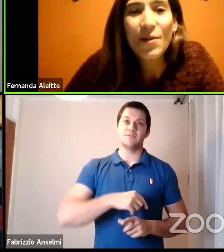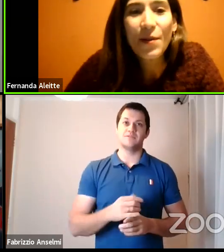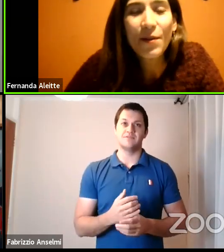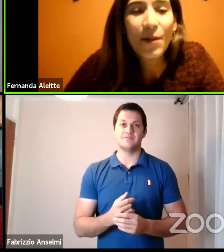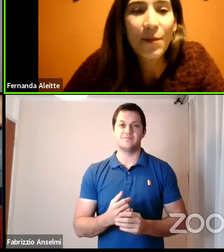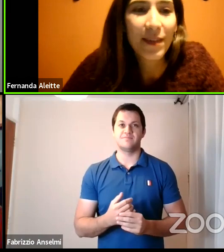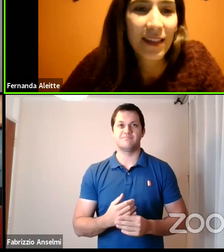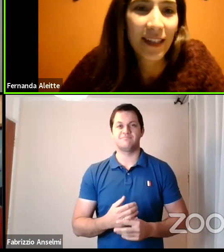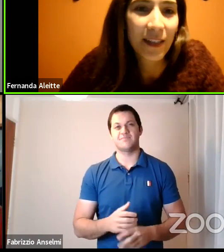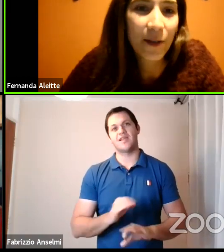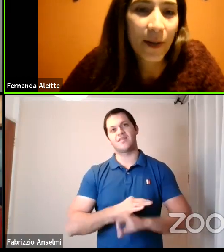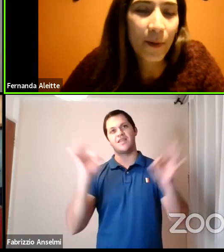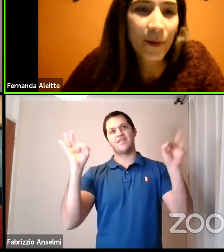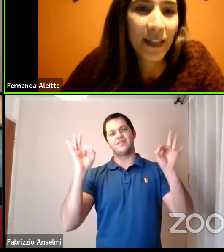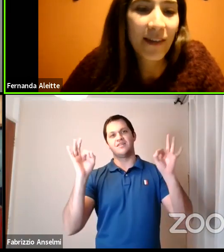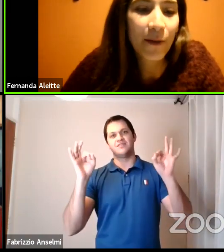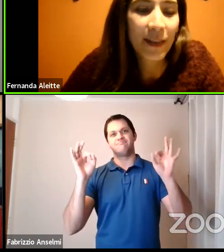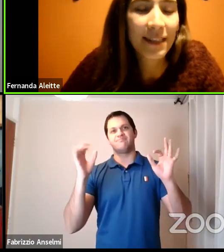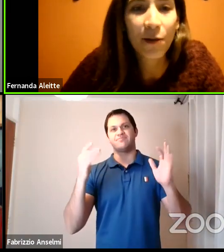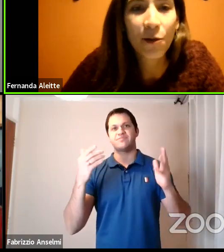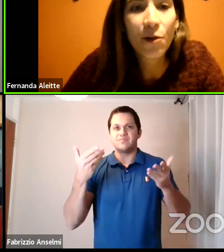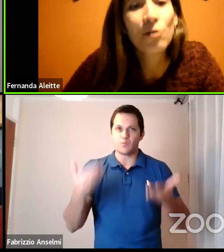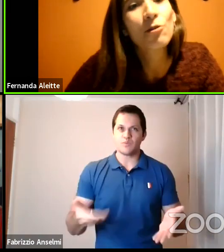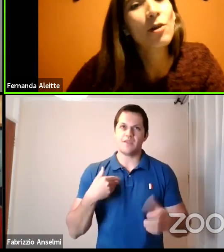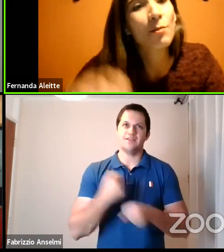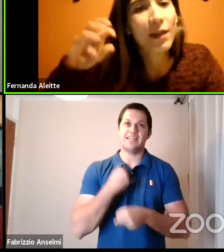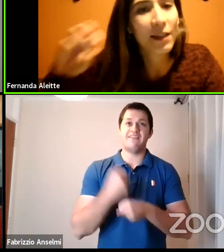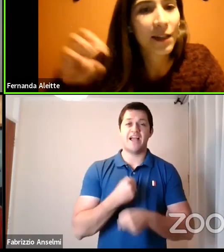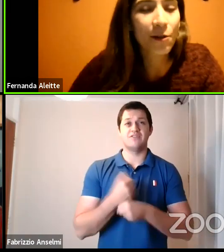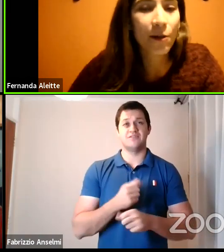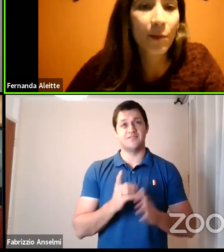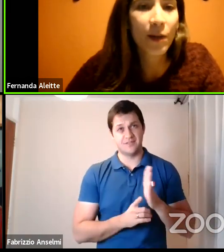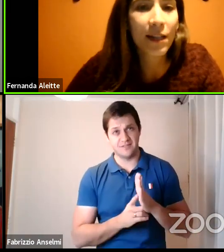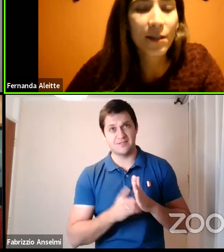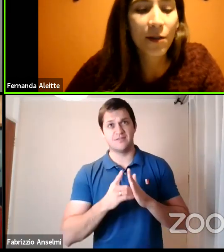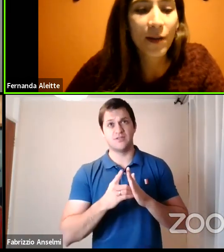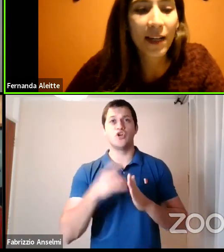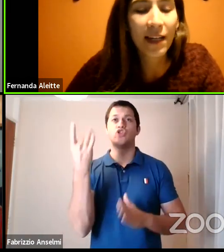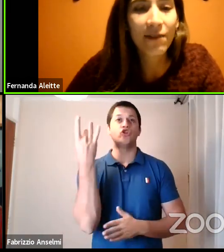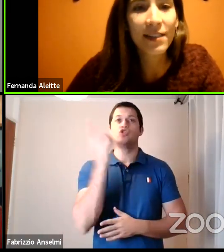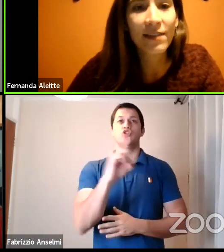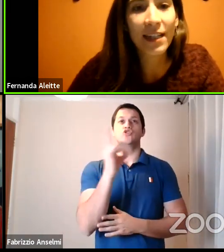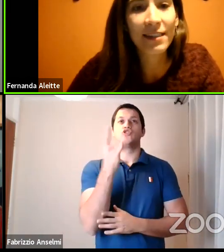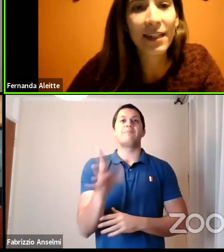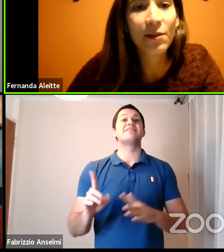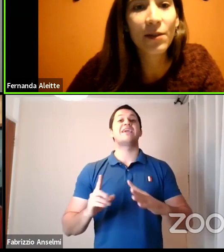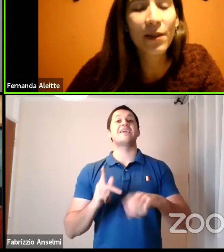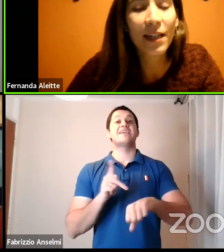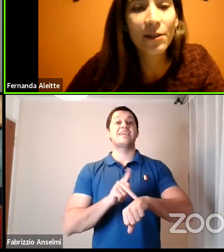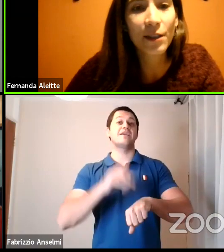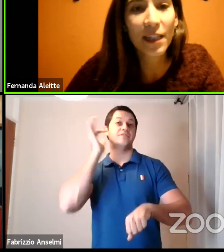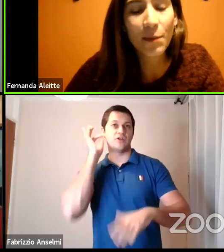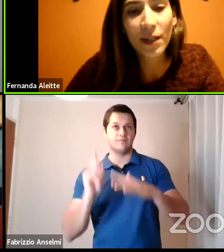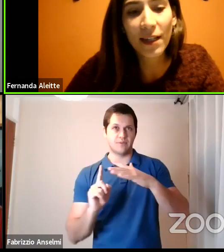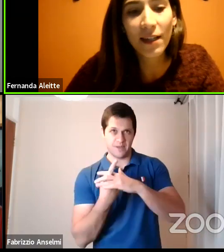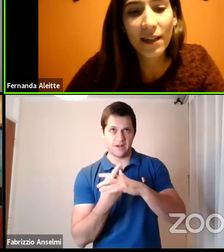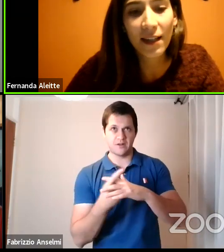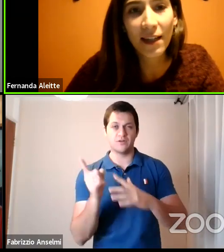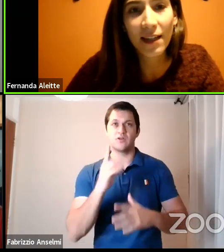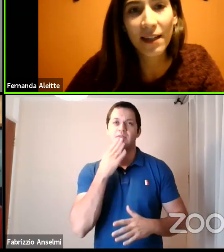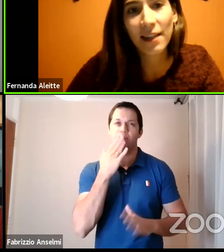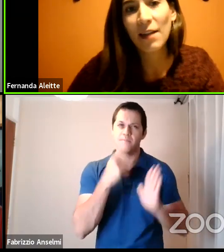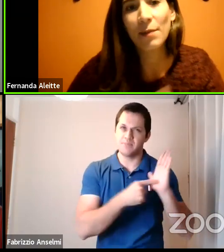Nada, yo, bueno, esto es un trabajo en desarrollo, no solo el Kinesiólogas Pioneras, sino el ir visibilizando la acción de la